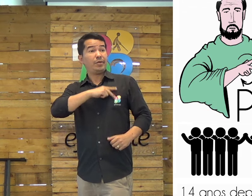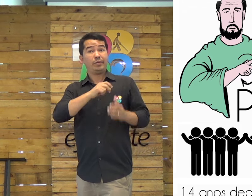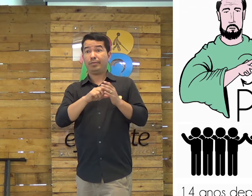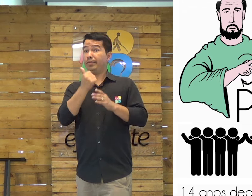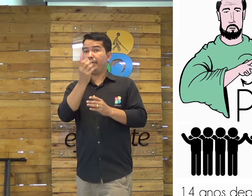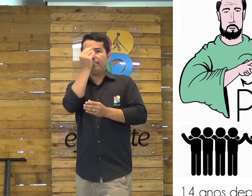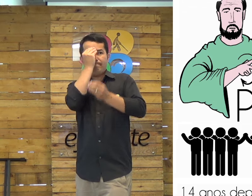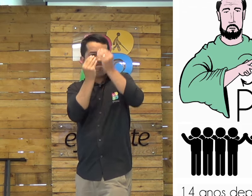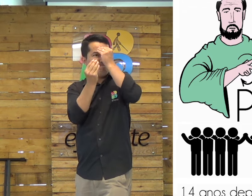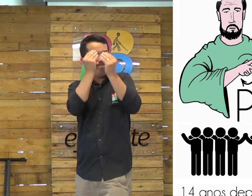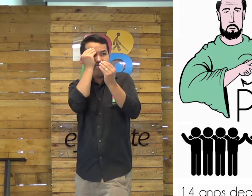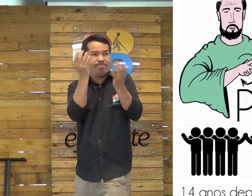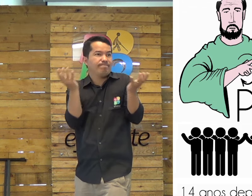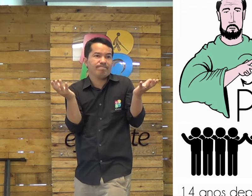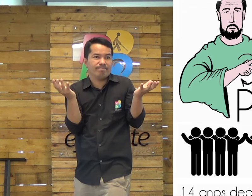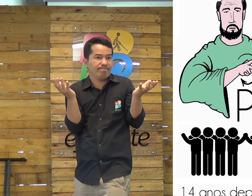isso?